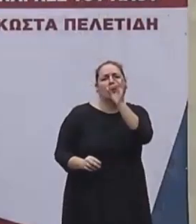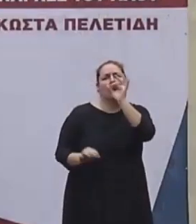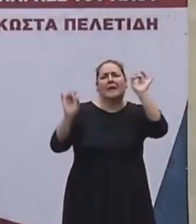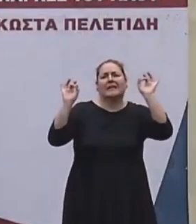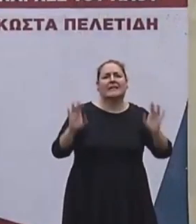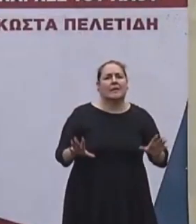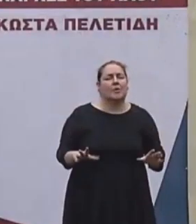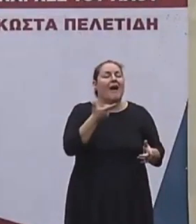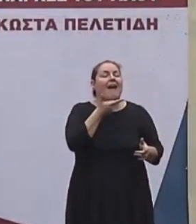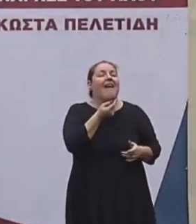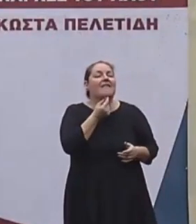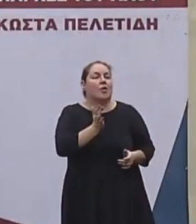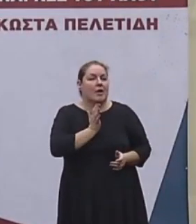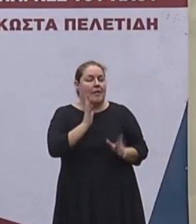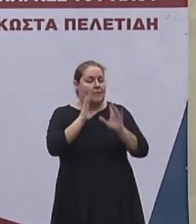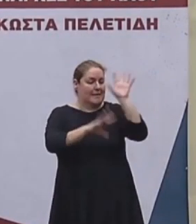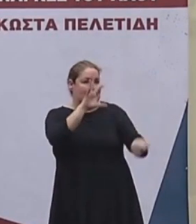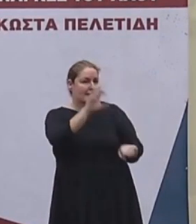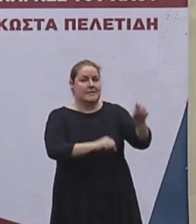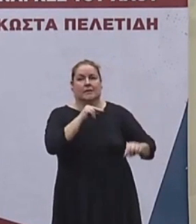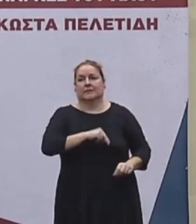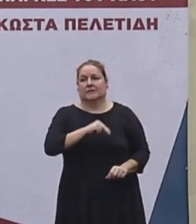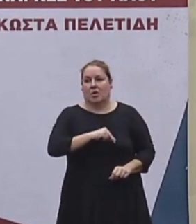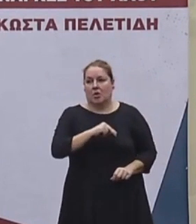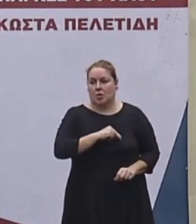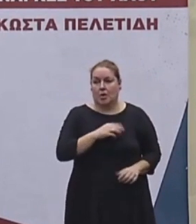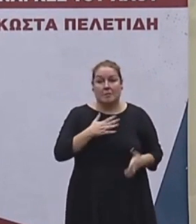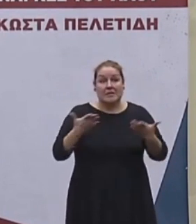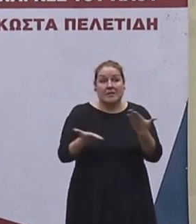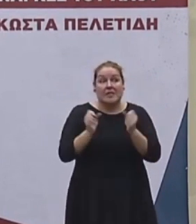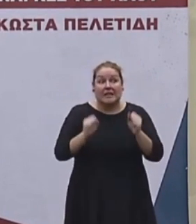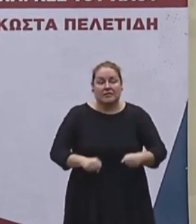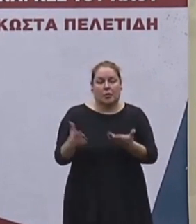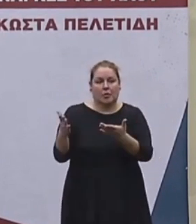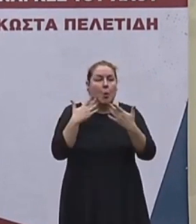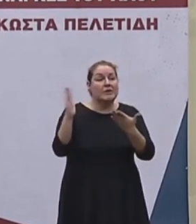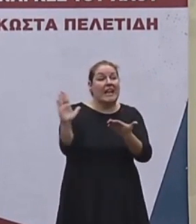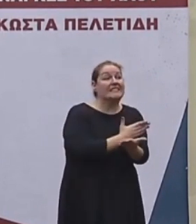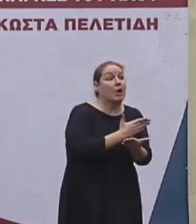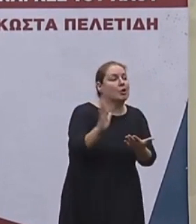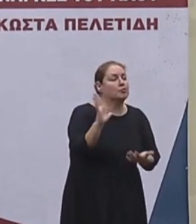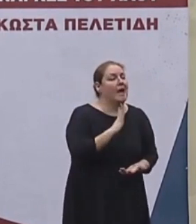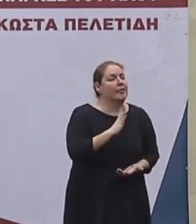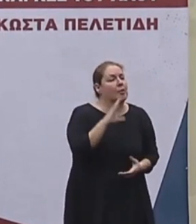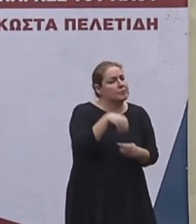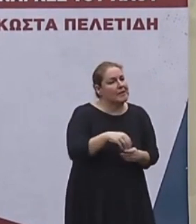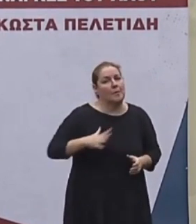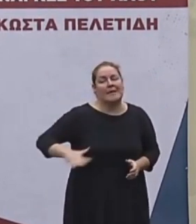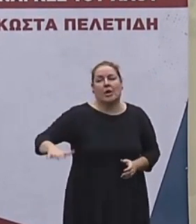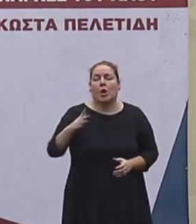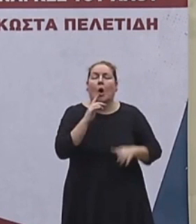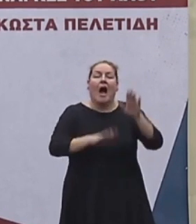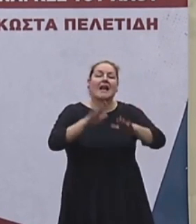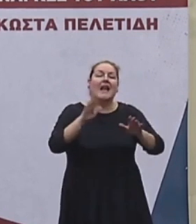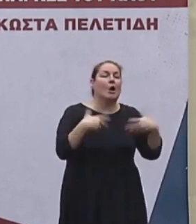και εύκολη λία στο κυρίαρχο σύστημα. Δεν ξεχωρίζουμε τους εργαζόμενους στον πατραϊκό λαό με βάση